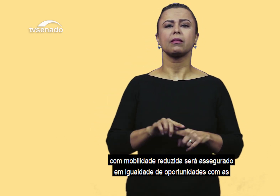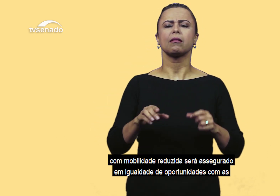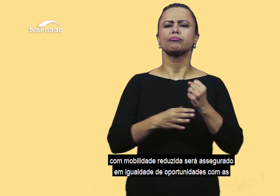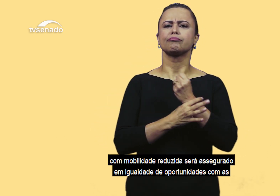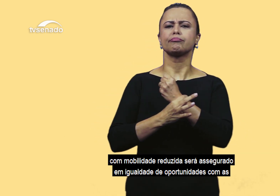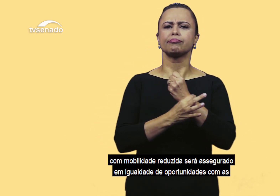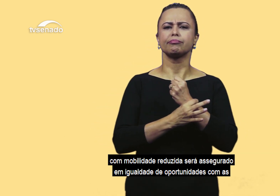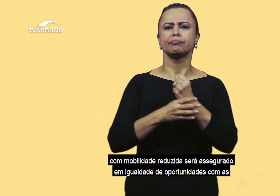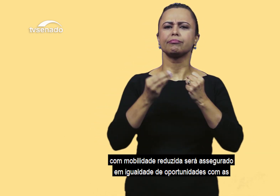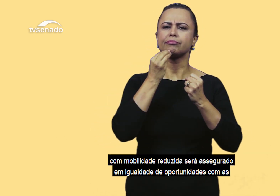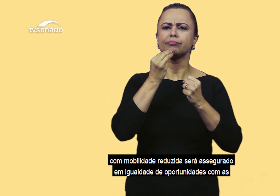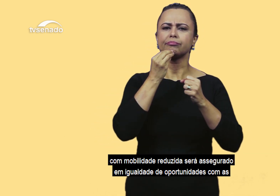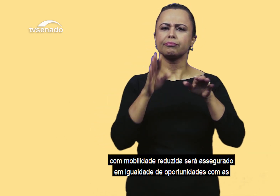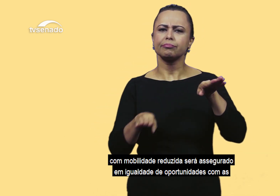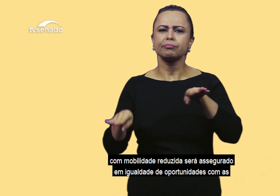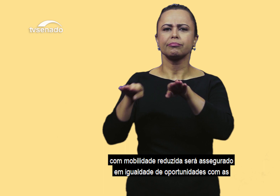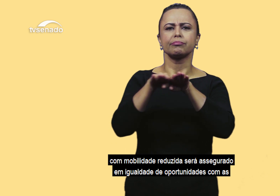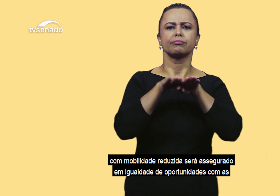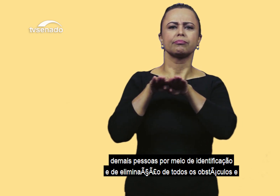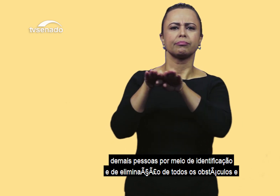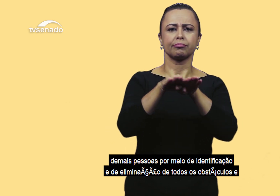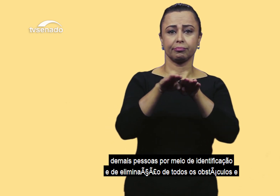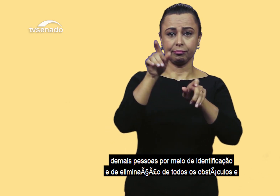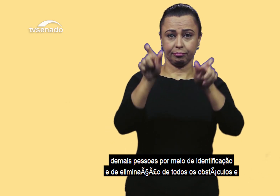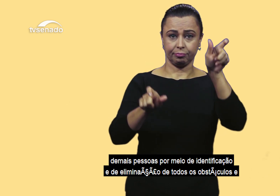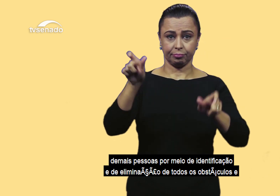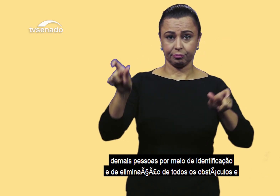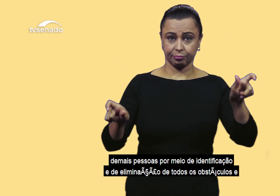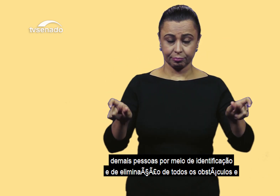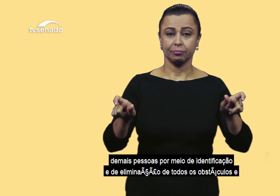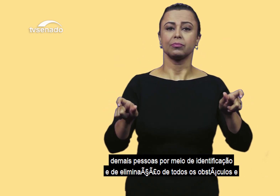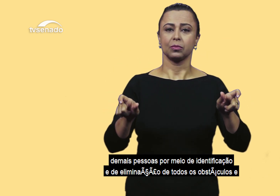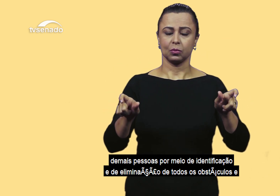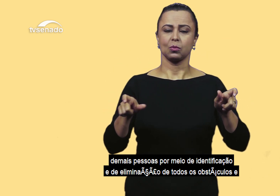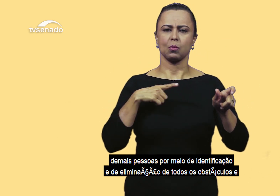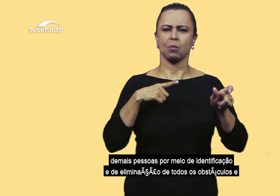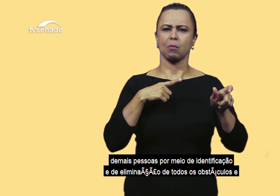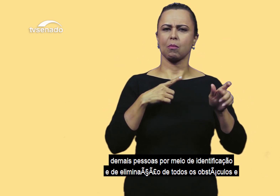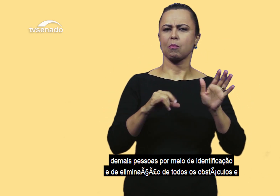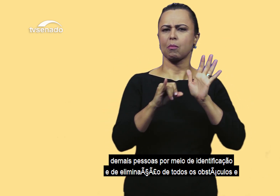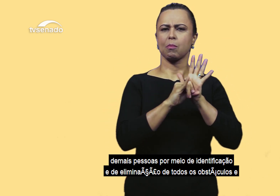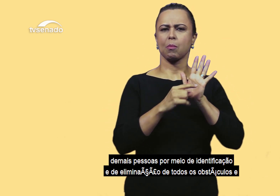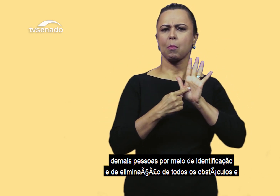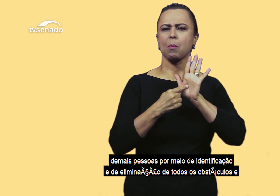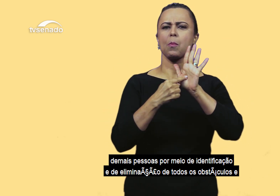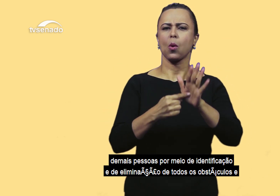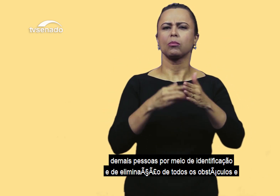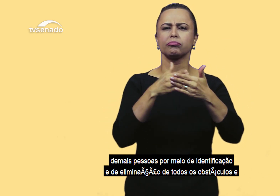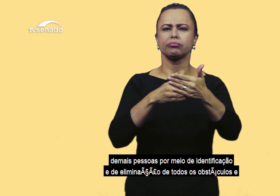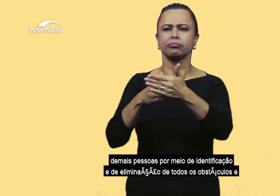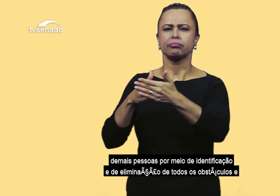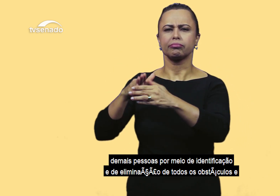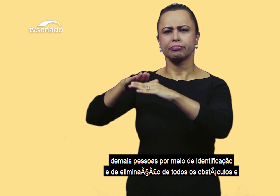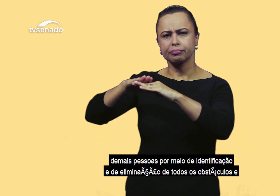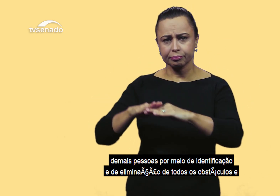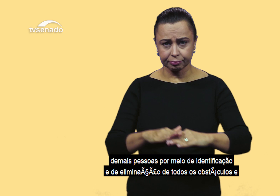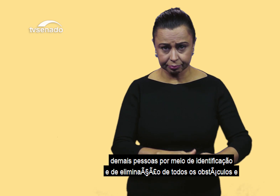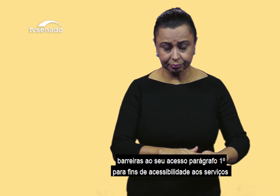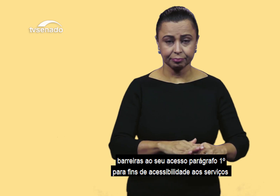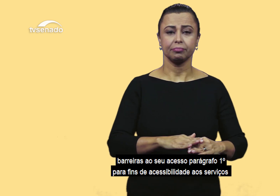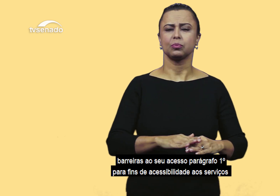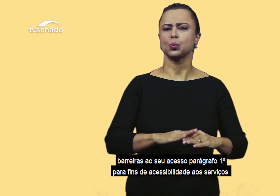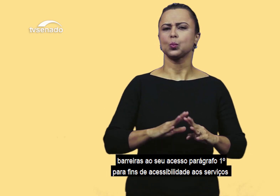assegurado em igualdade de oportunidades com as demais pessoas por meio de identificação e de eliminação de todos os